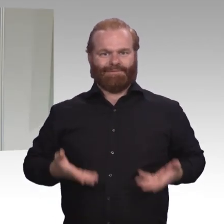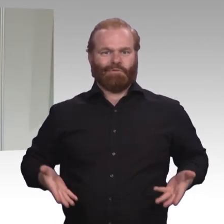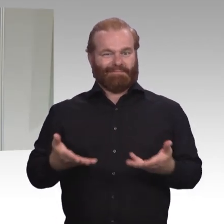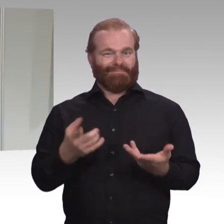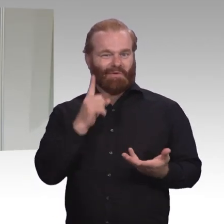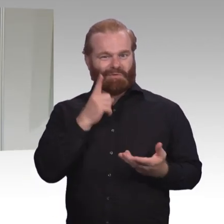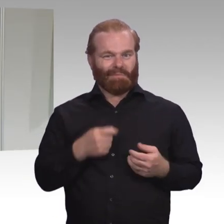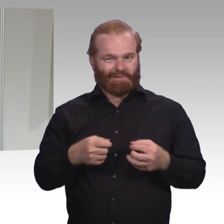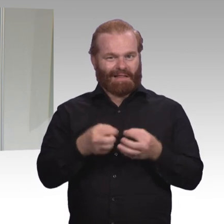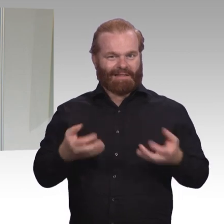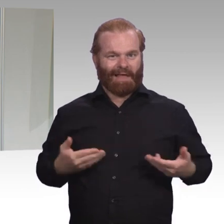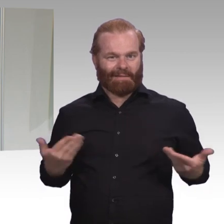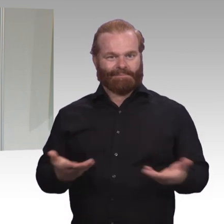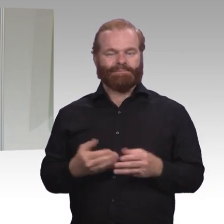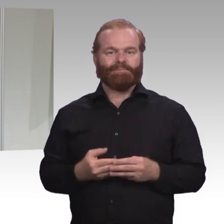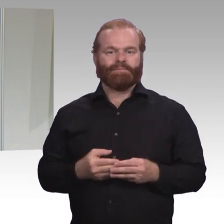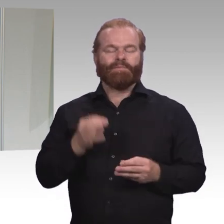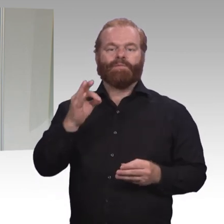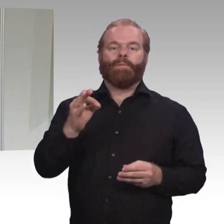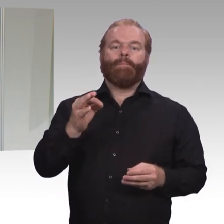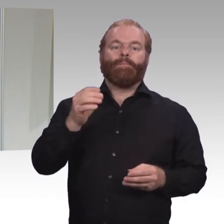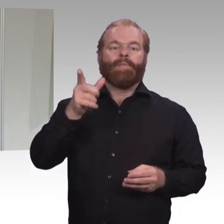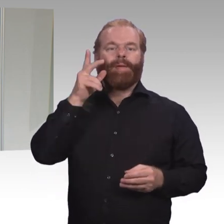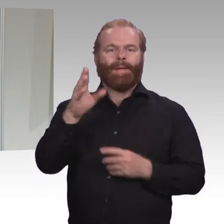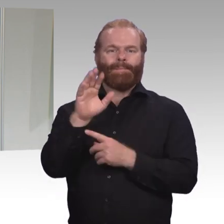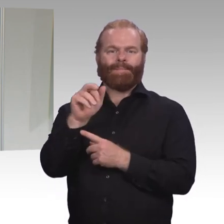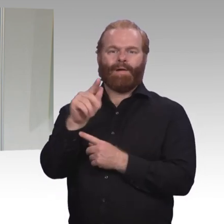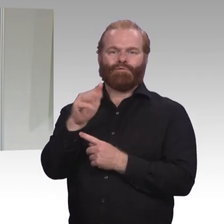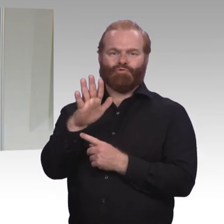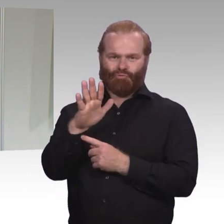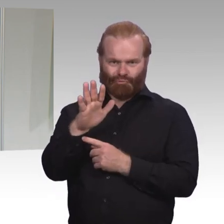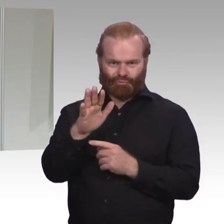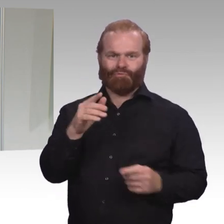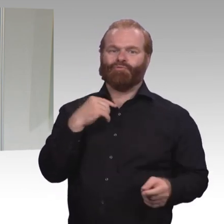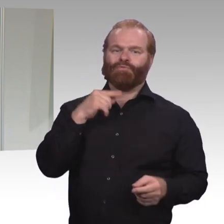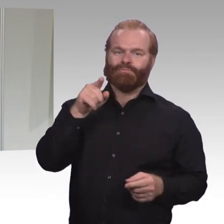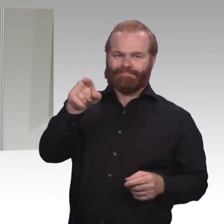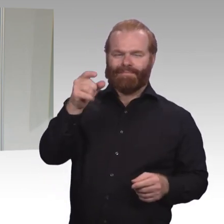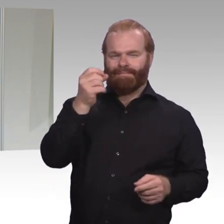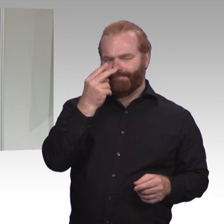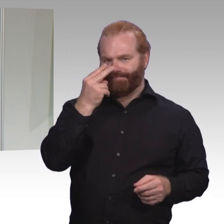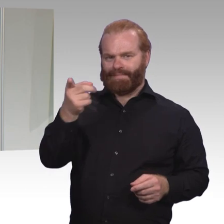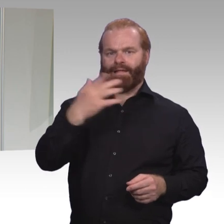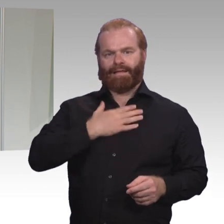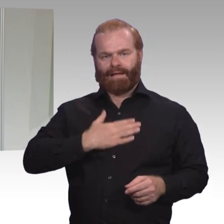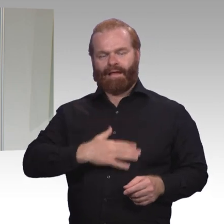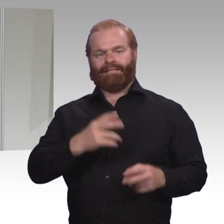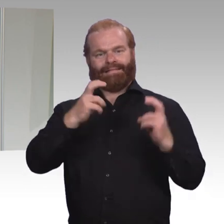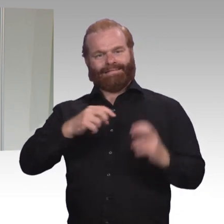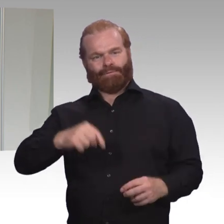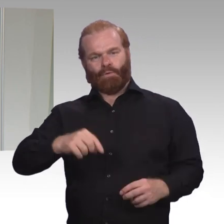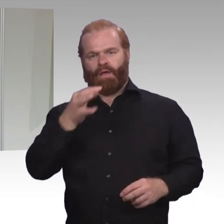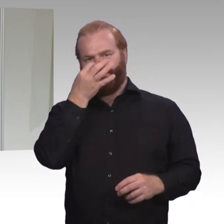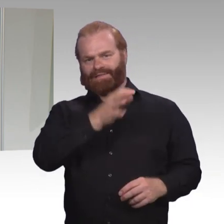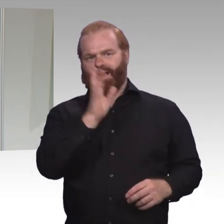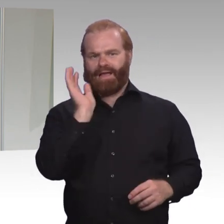wären offensichtlich gern irgendwo anders gewesen als hier, wo das Herz der Demokratie schlägt, ganz im Sinne